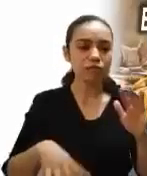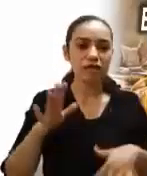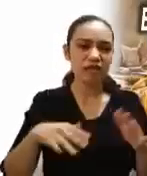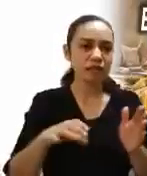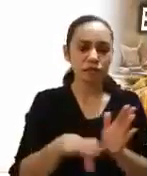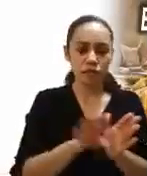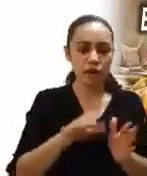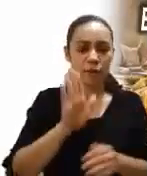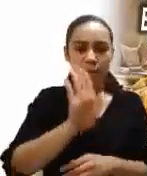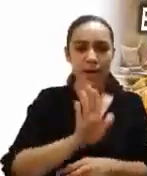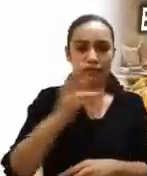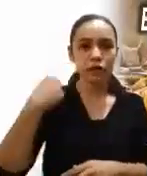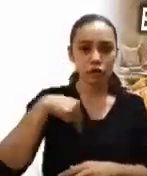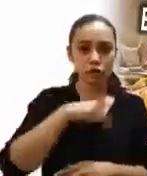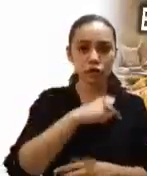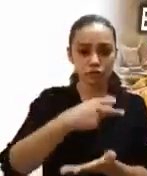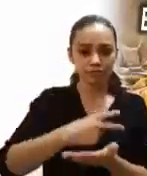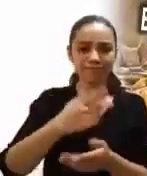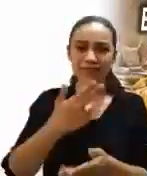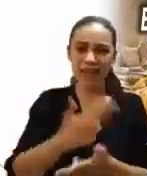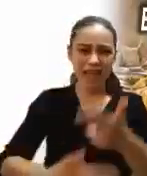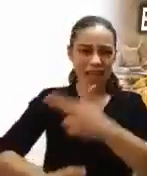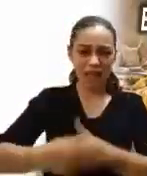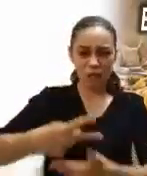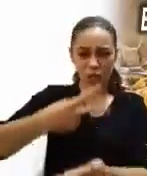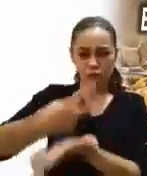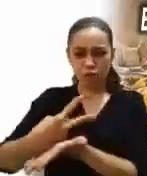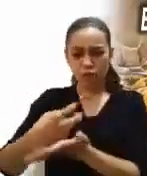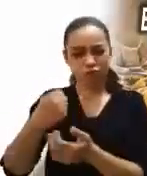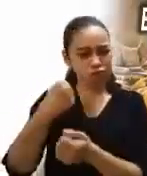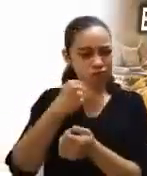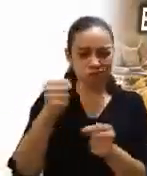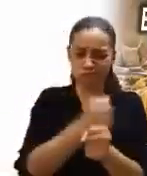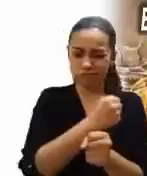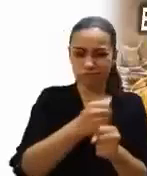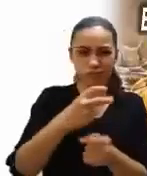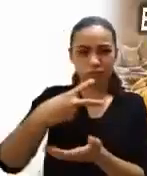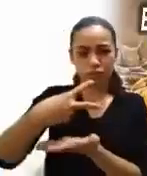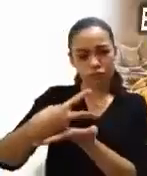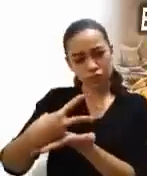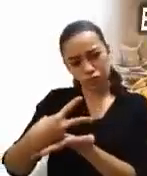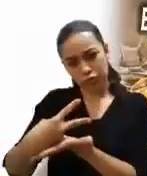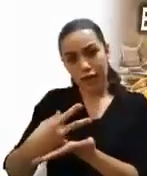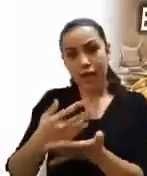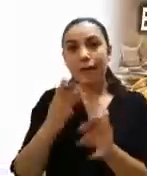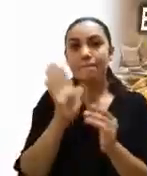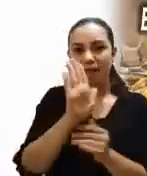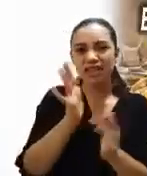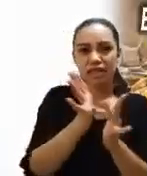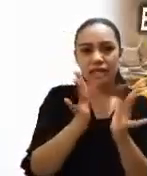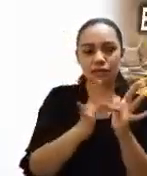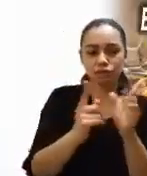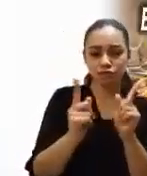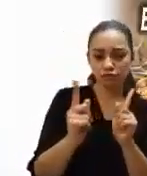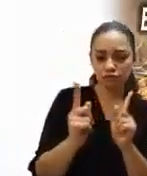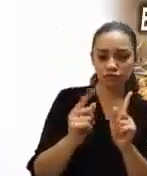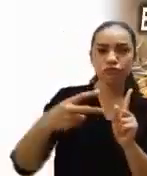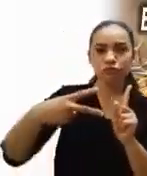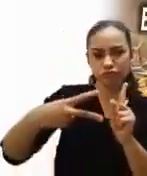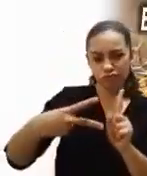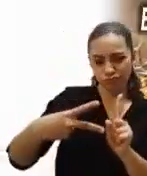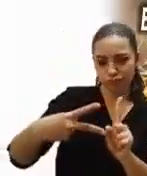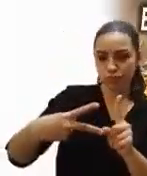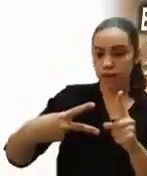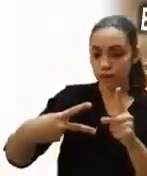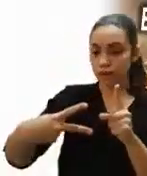nueva vida. Pero con las palabras del Papa me ha venido una idea un poco diferente, que Jesús